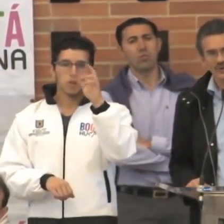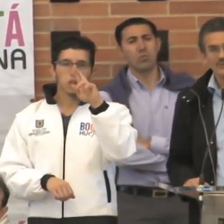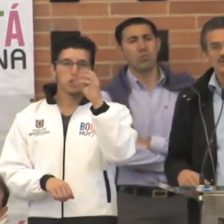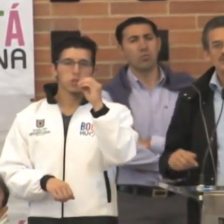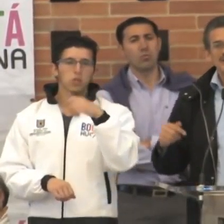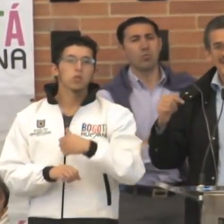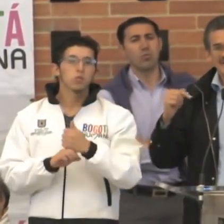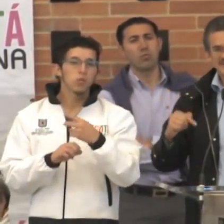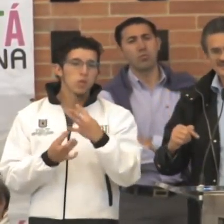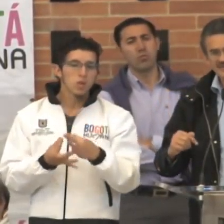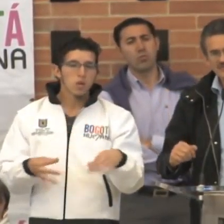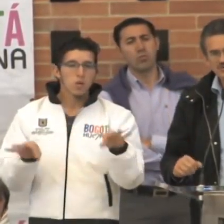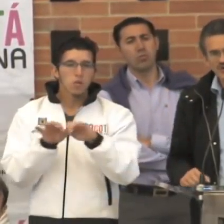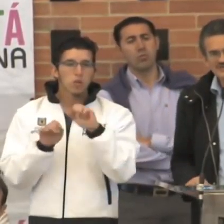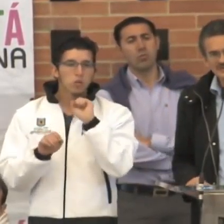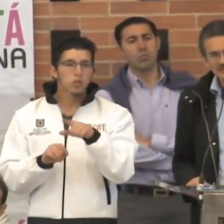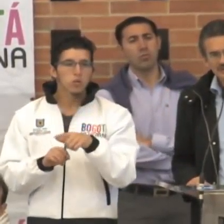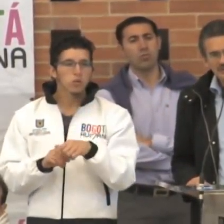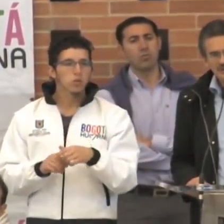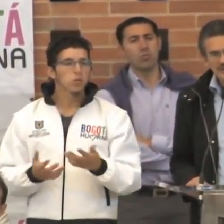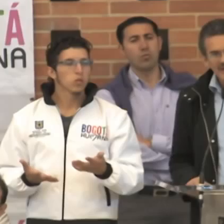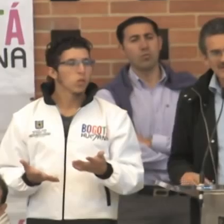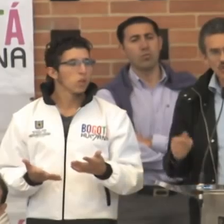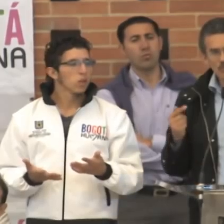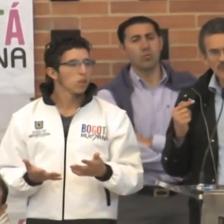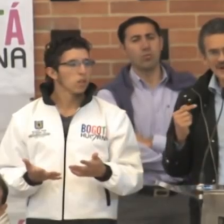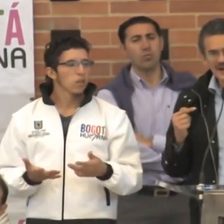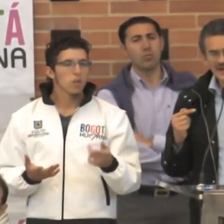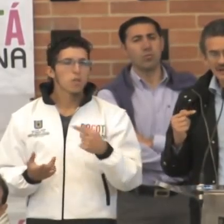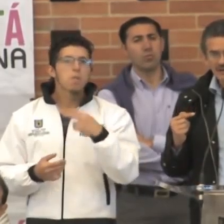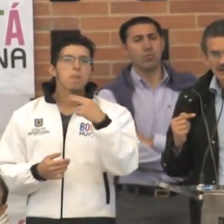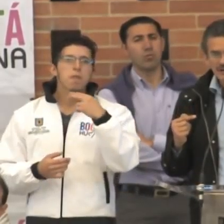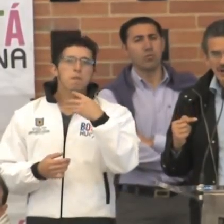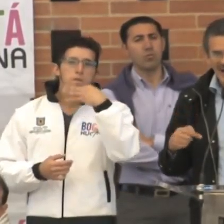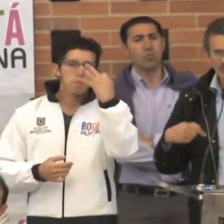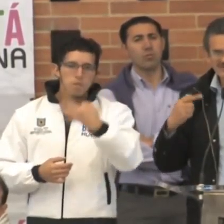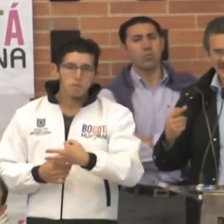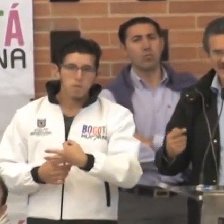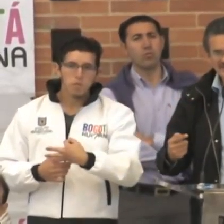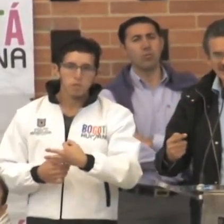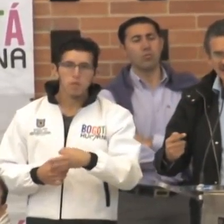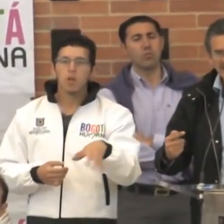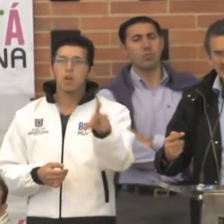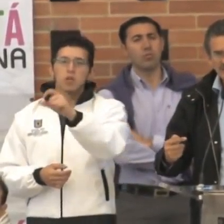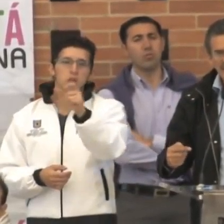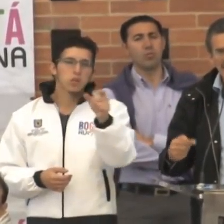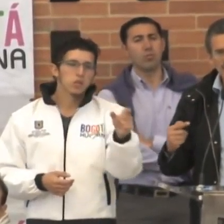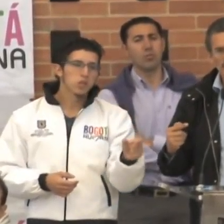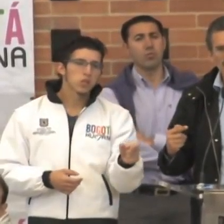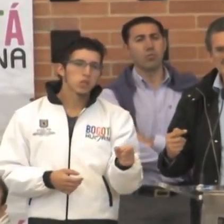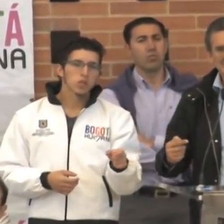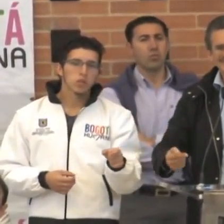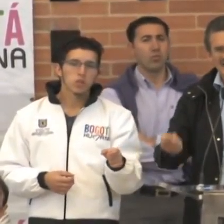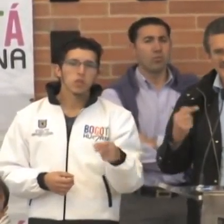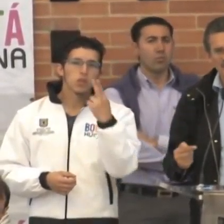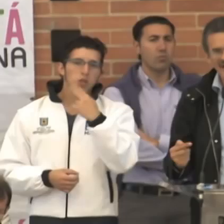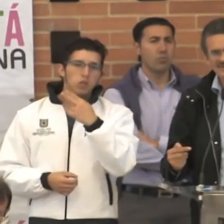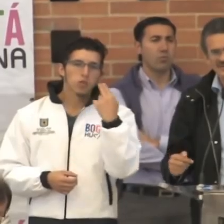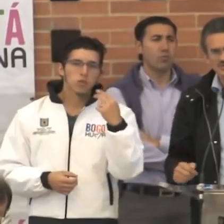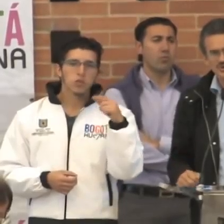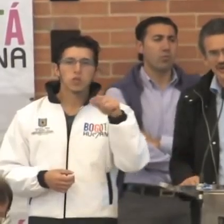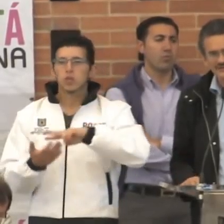el gobierno ejercer estas funciones es cumplirle a nuestra gente compromiso de